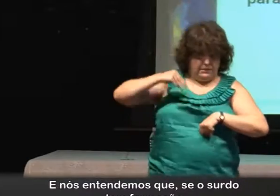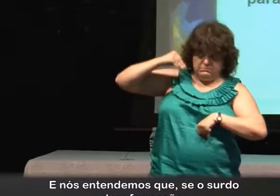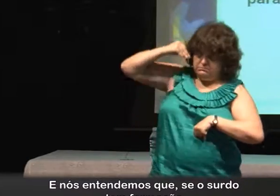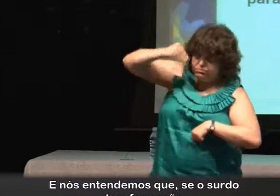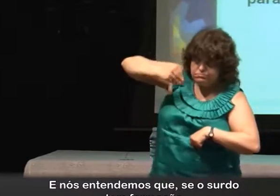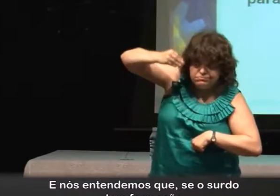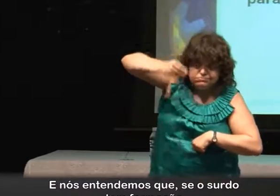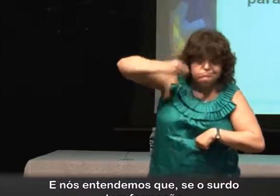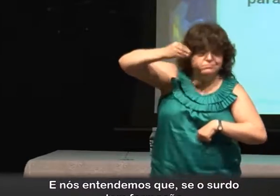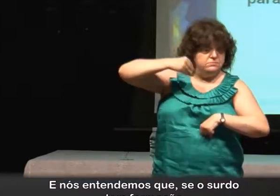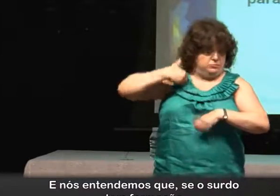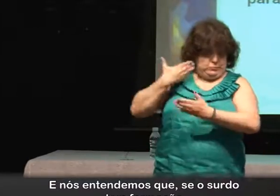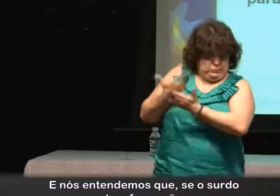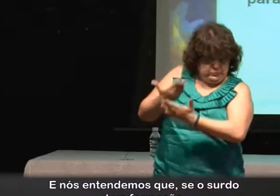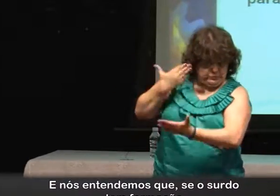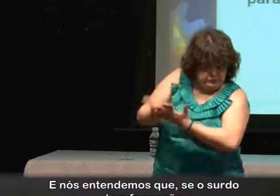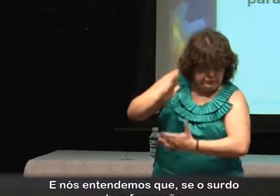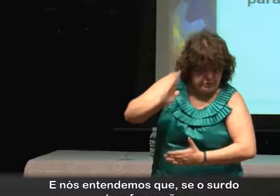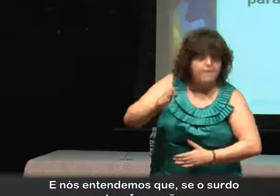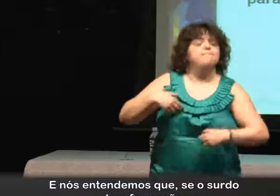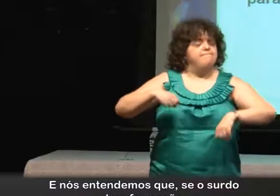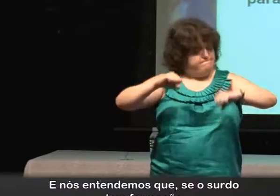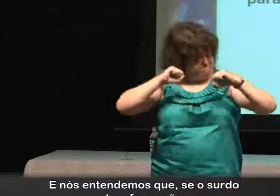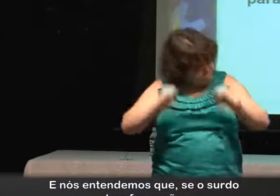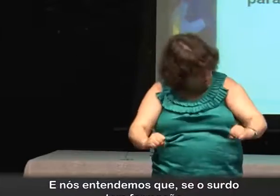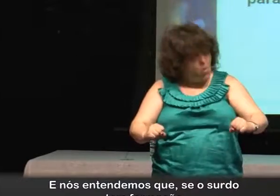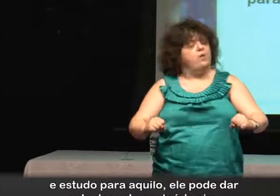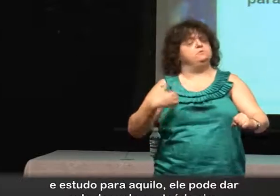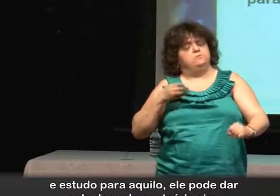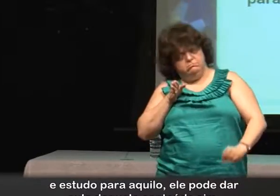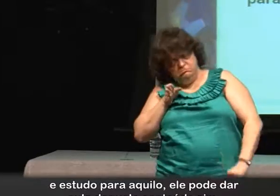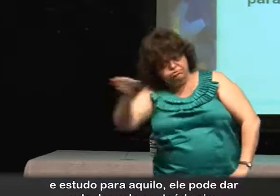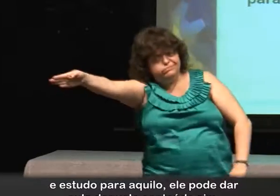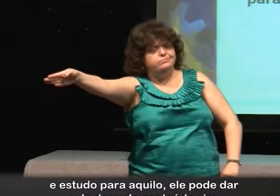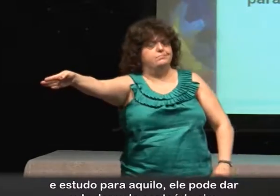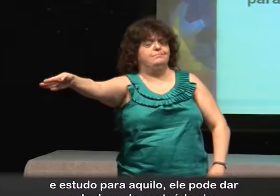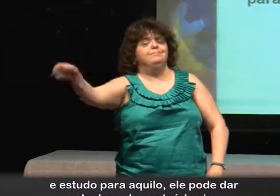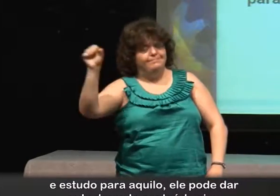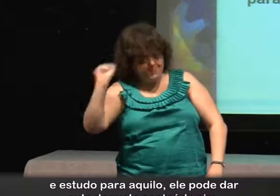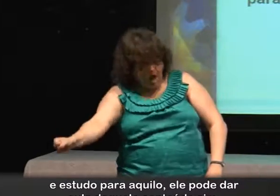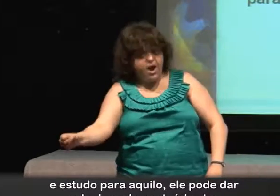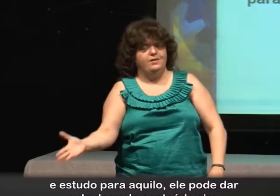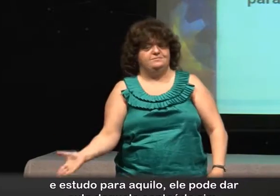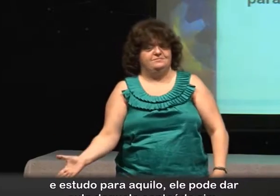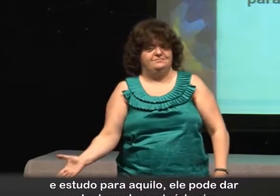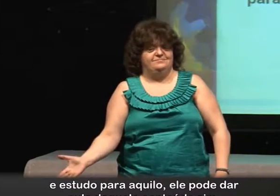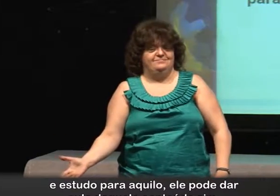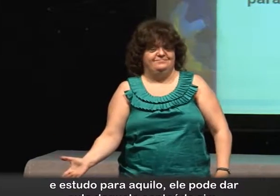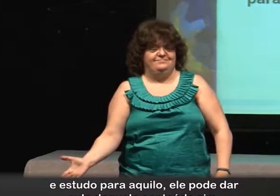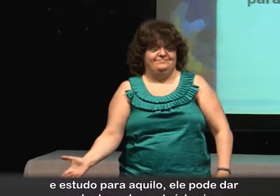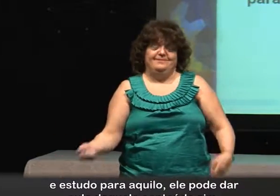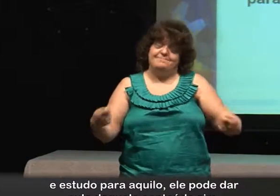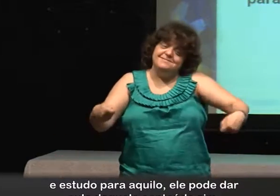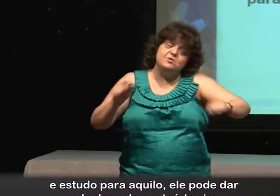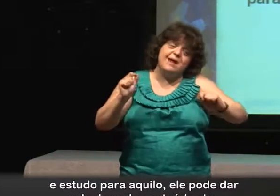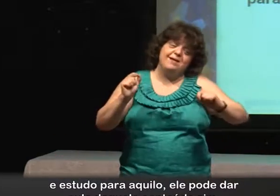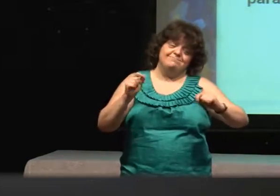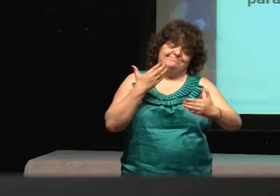tem, o que a gente entende é que se o surdo tem formação e estudo para aquilo, ele pode dar aula daquele conteúdo, sim.